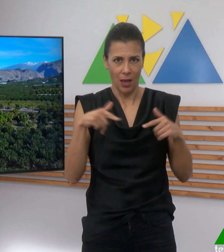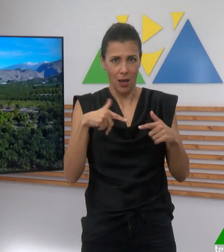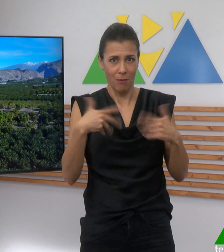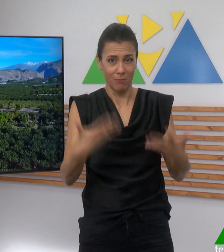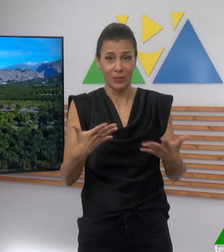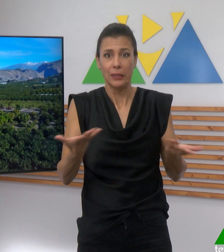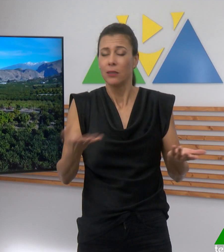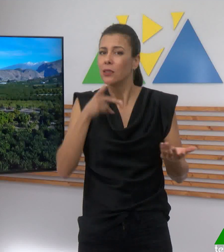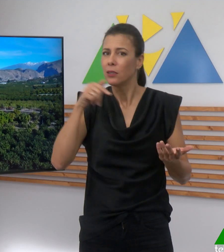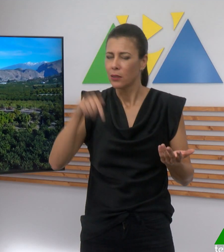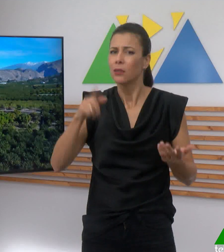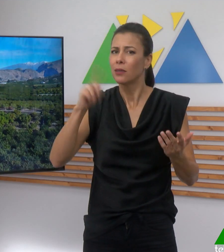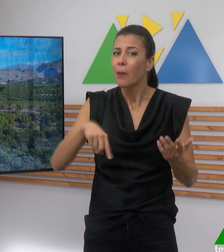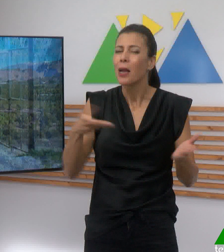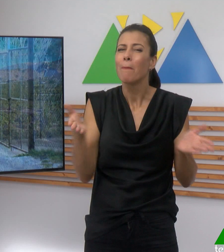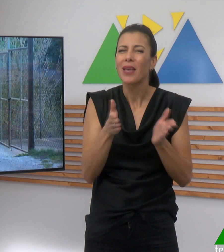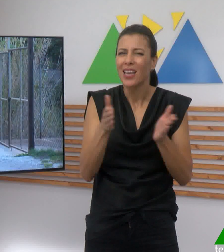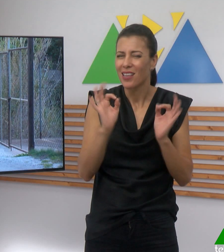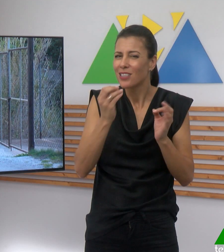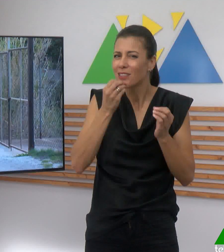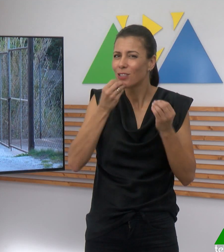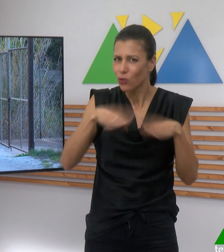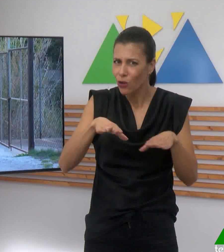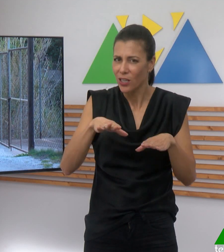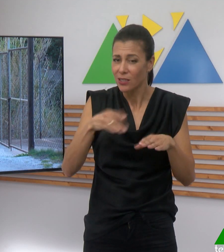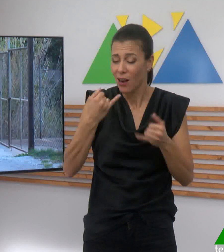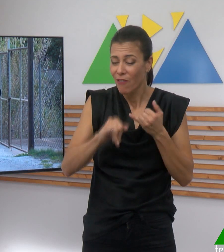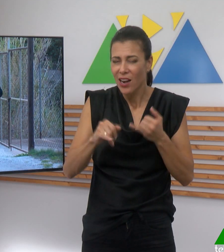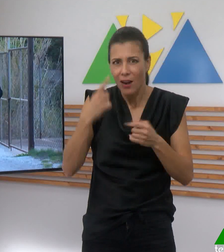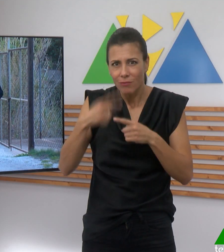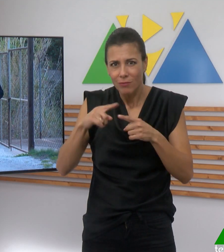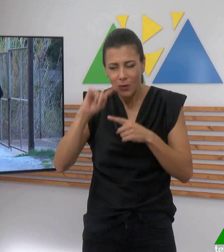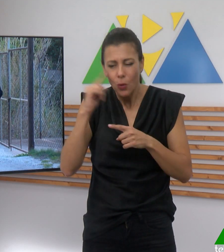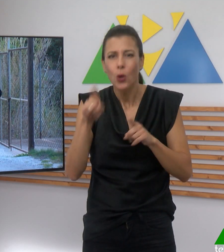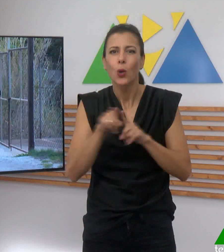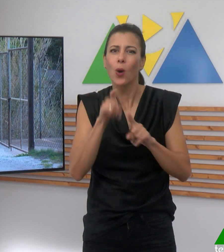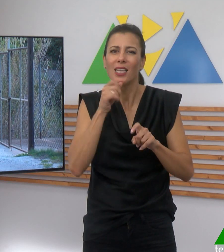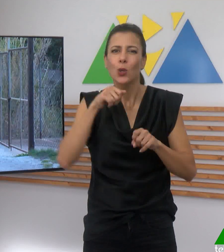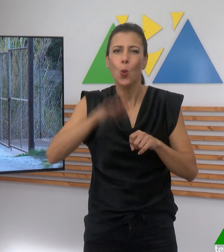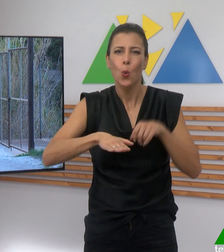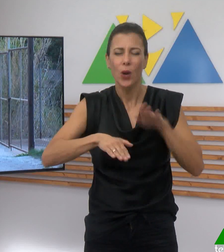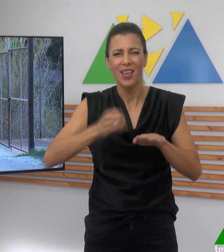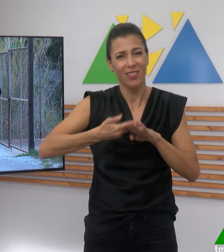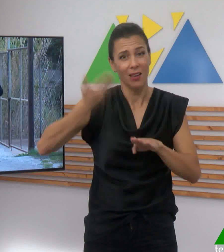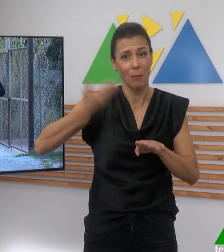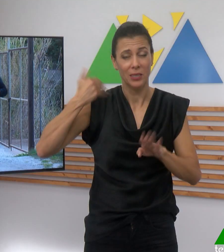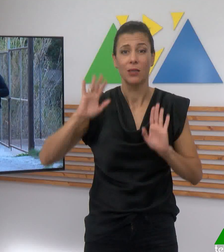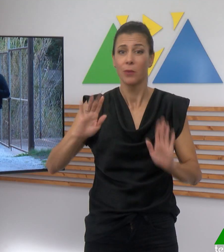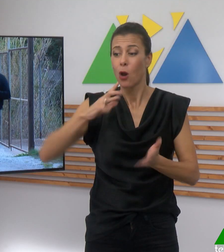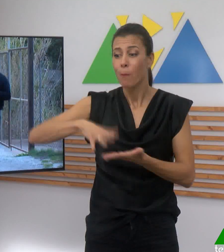avía los pequeños vestigios que nos van quedando precisamente de esa huella del pasado en el Monte de magdal que los